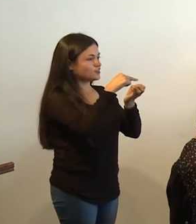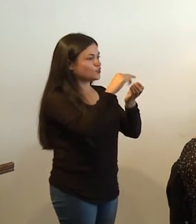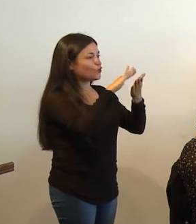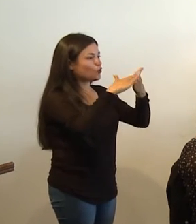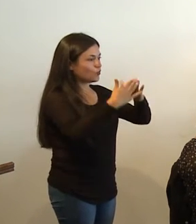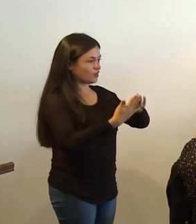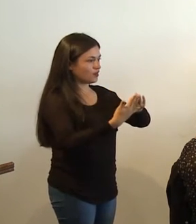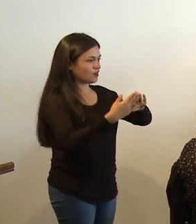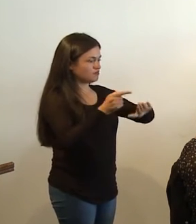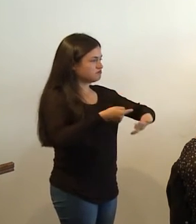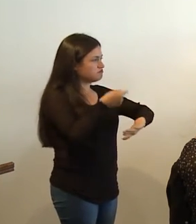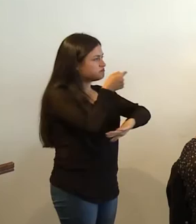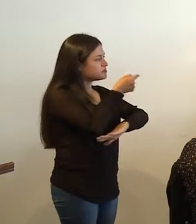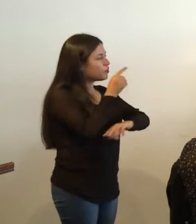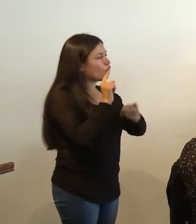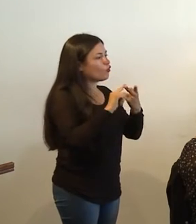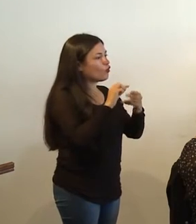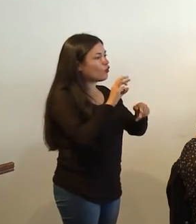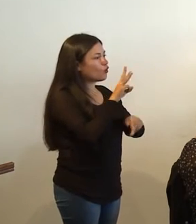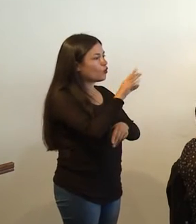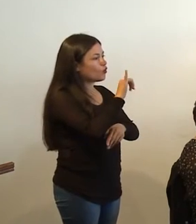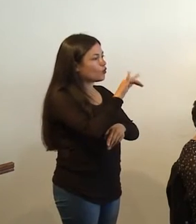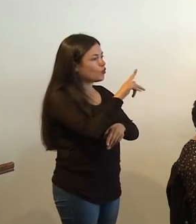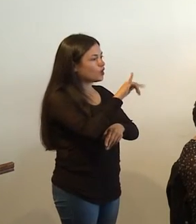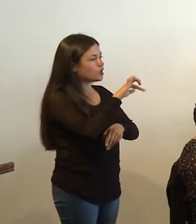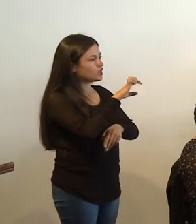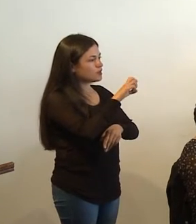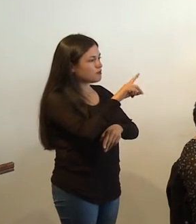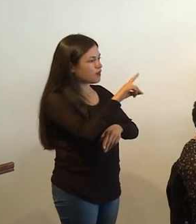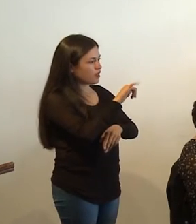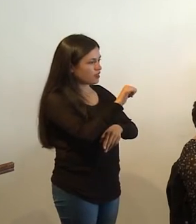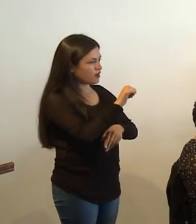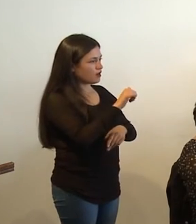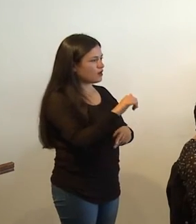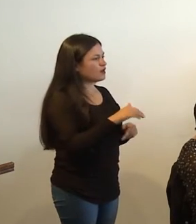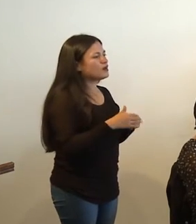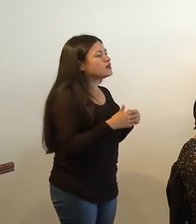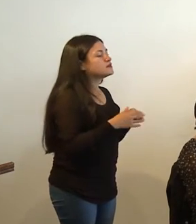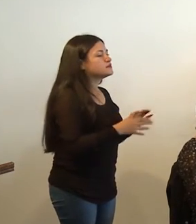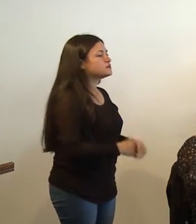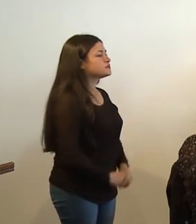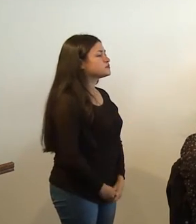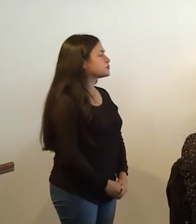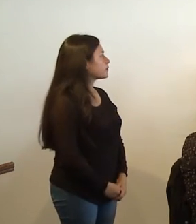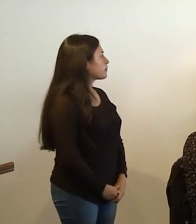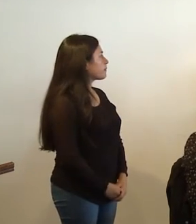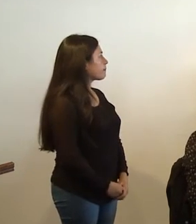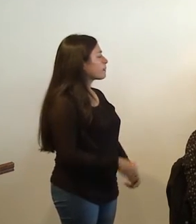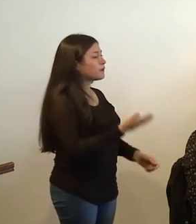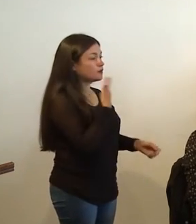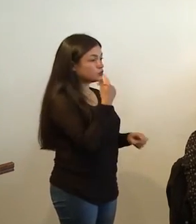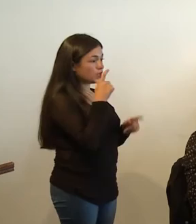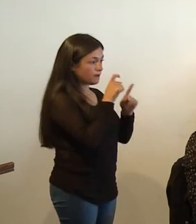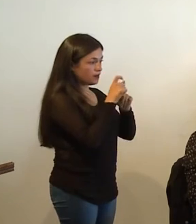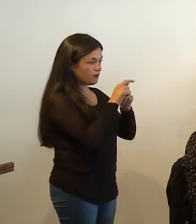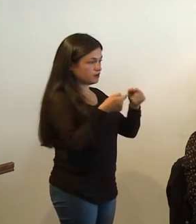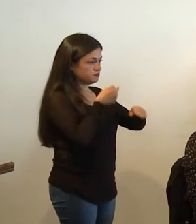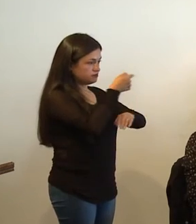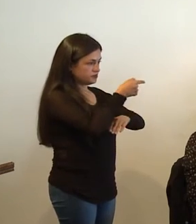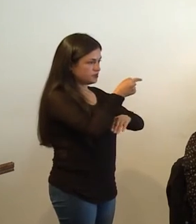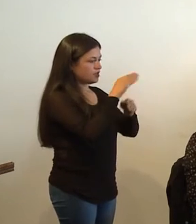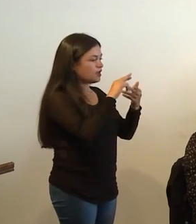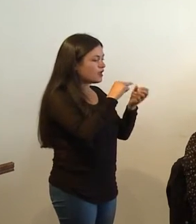¿cómo se llama? Wikipedia, que es ahora, hubiéramos invitado a Wikipedia. Entonces, ¿qué tiende a salir cuando uno escribe